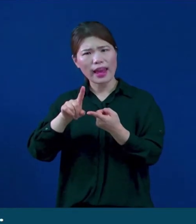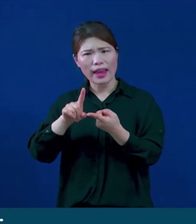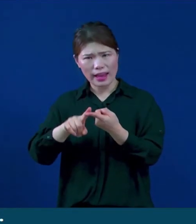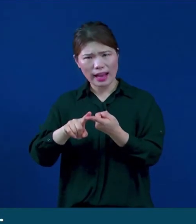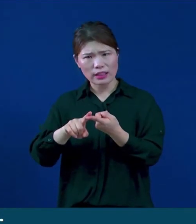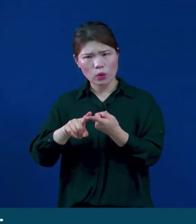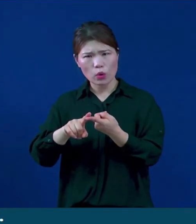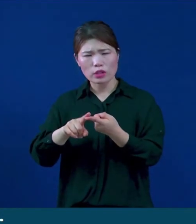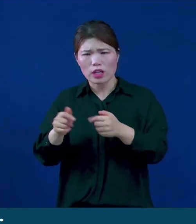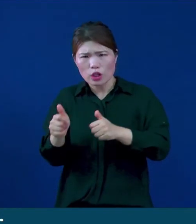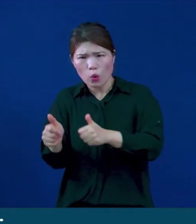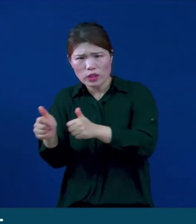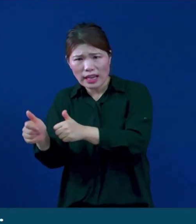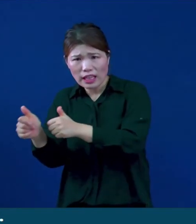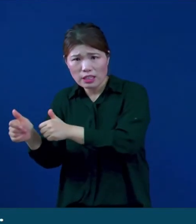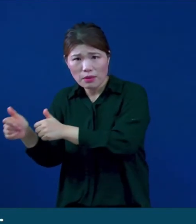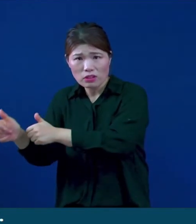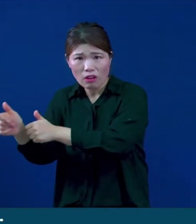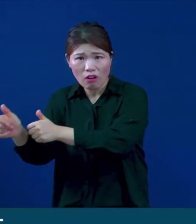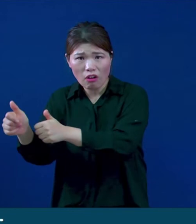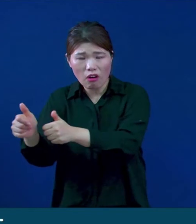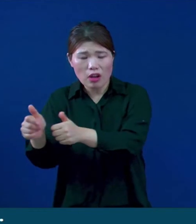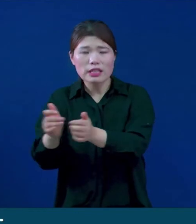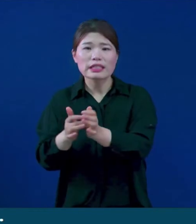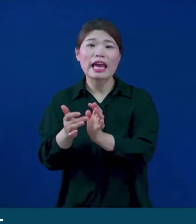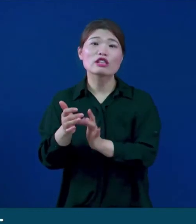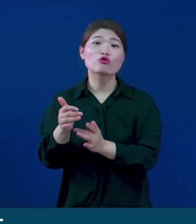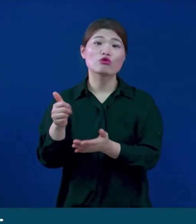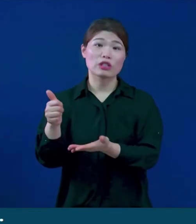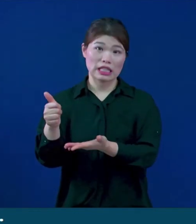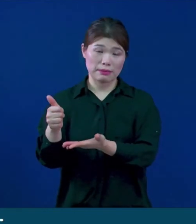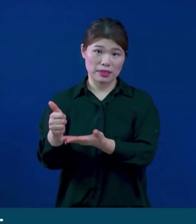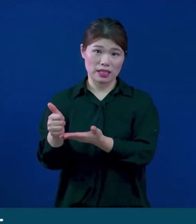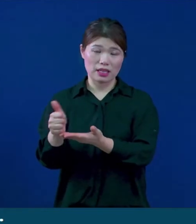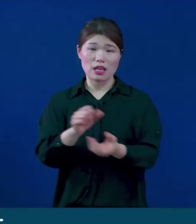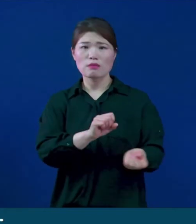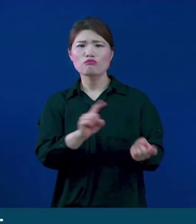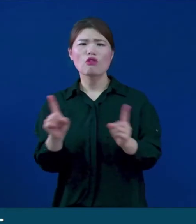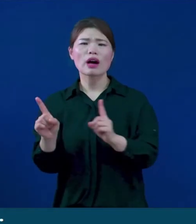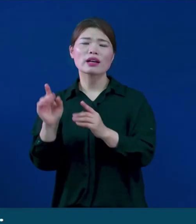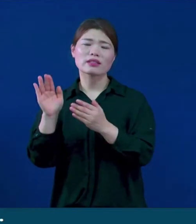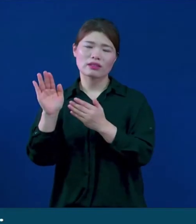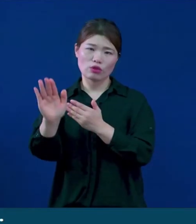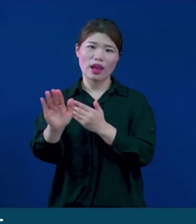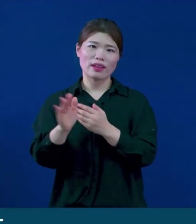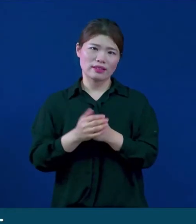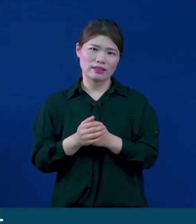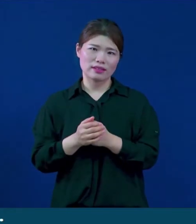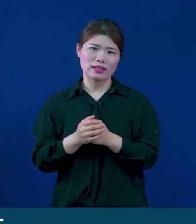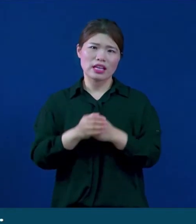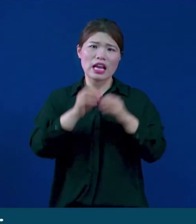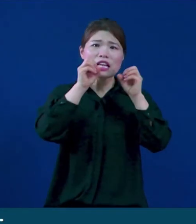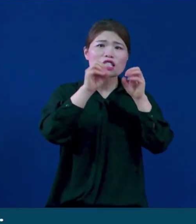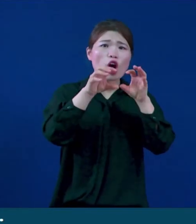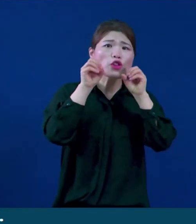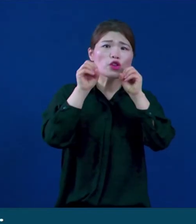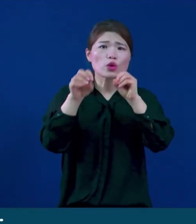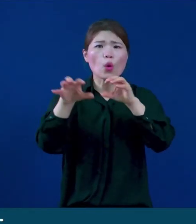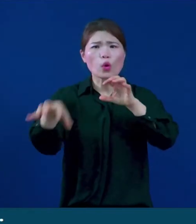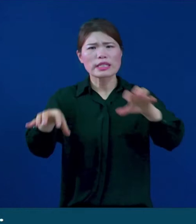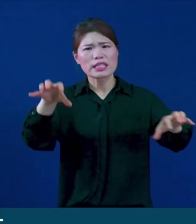계속 쫓아다니면서 예수님 부활하신 이후에는 선교지를 계속